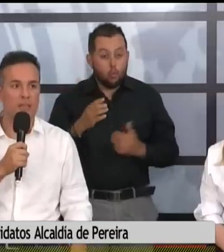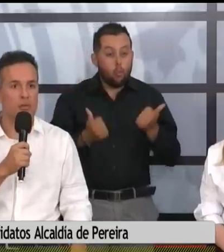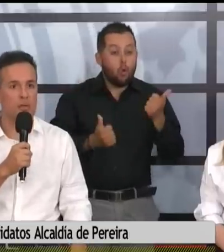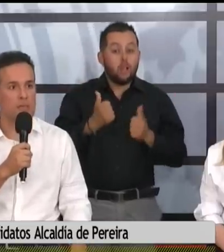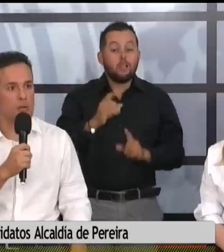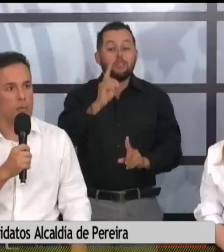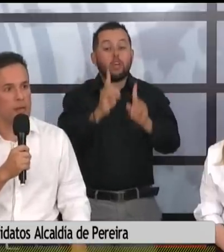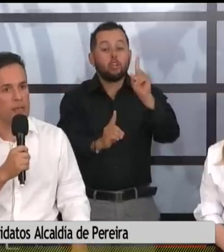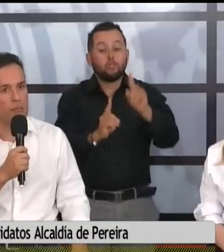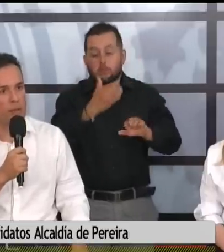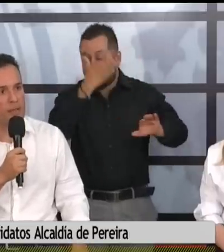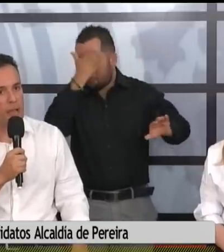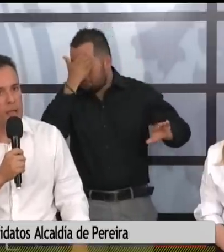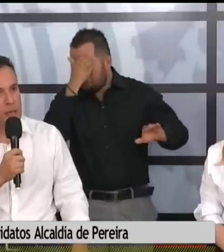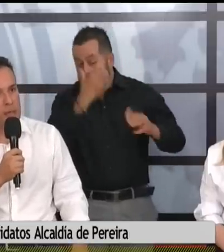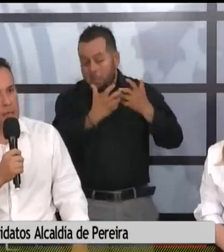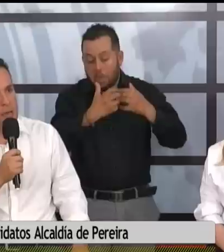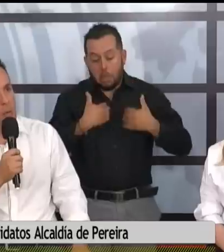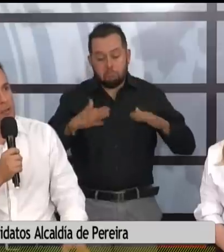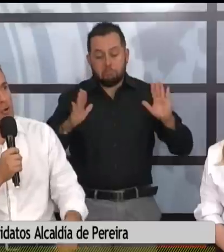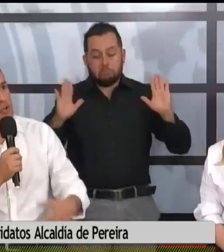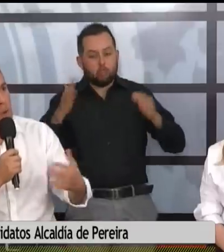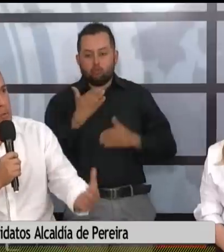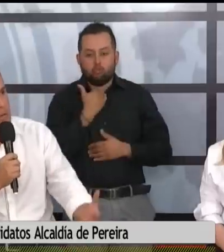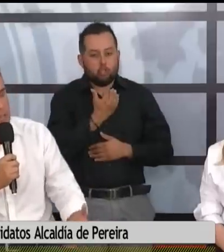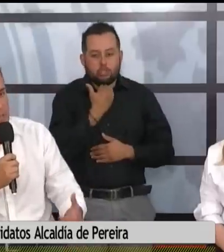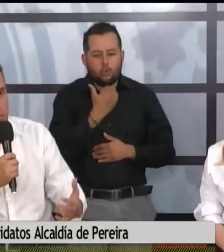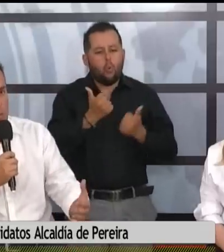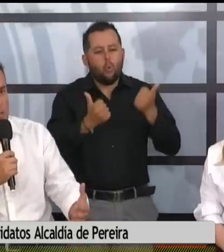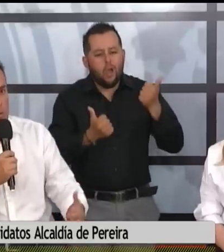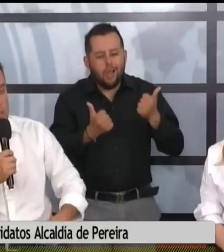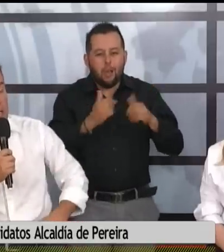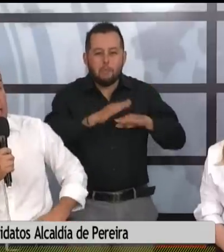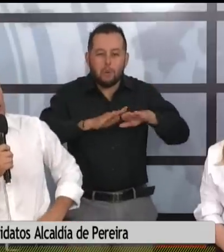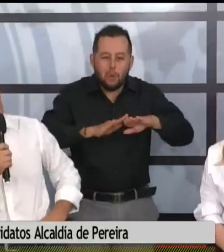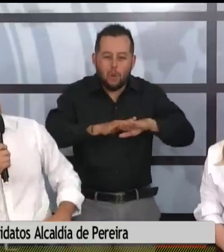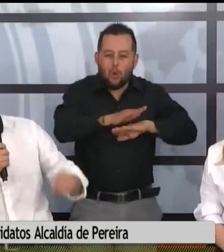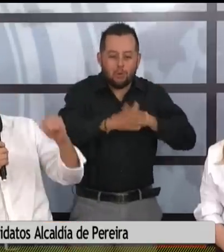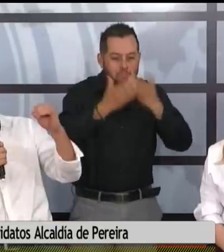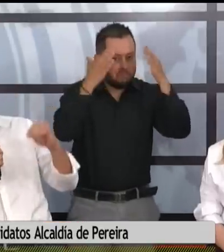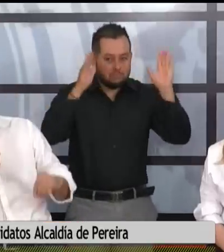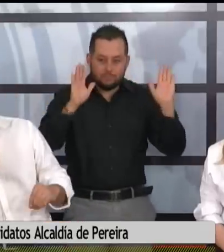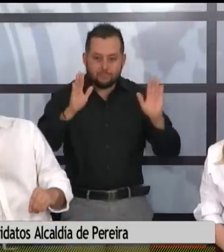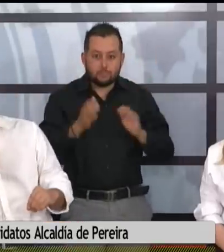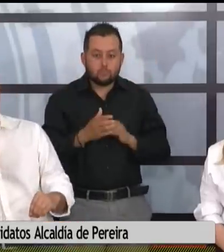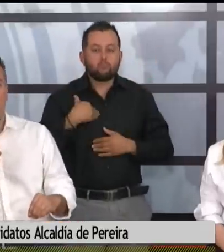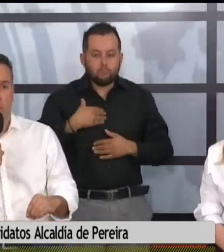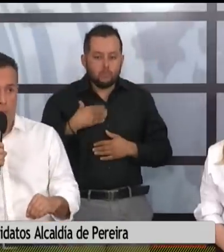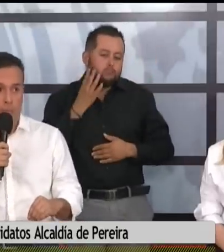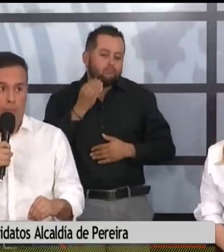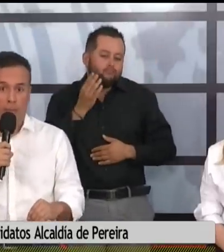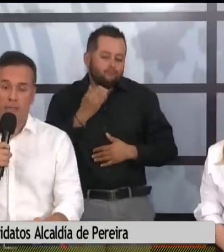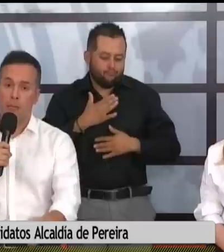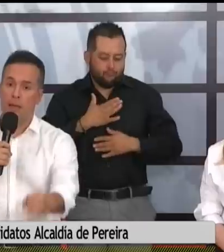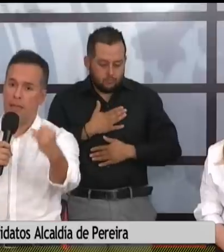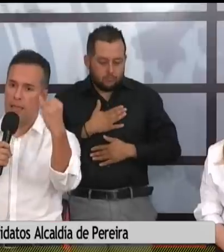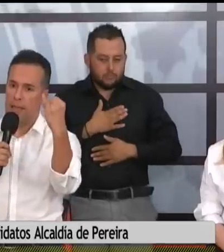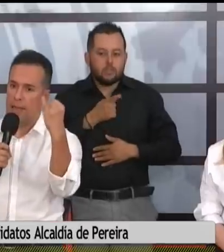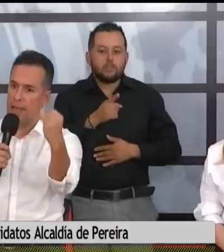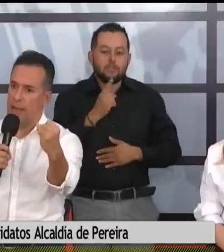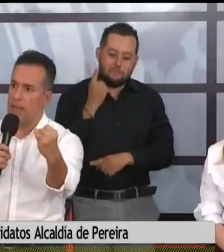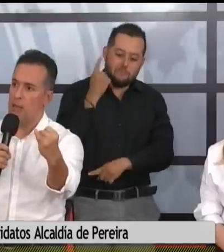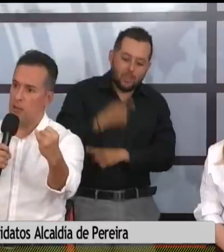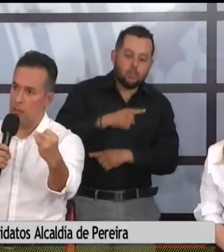son las decisiones que se toman en esta empresa, ni cuáles son los móviles ni las motivaciones. Yo tengo por conocimiento que allí manda